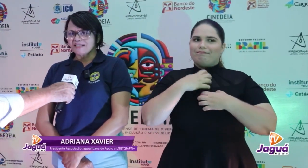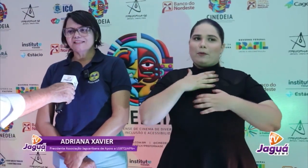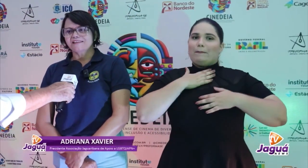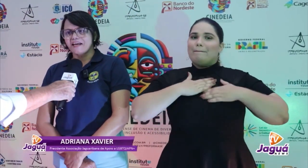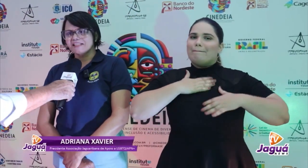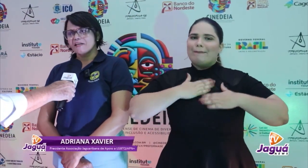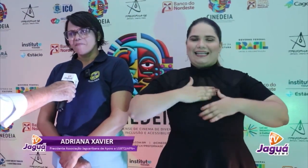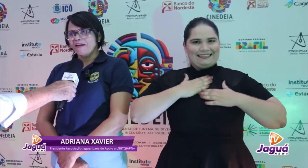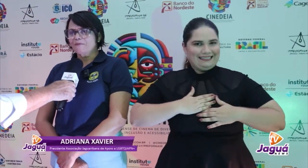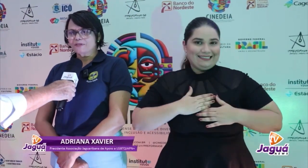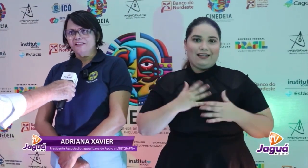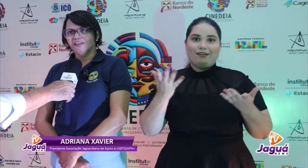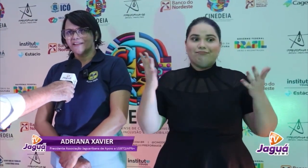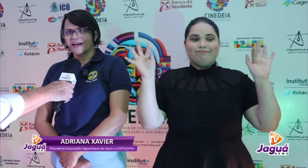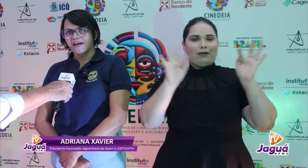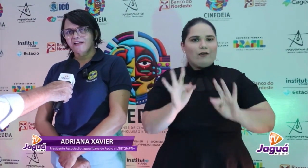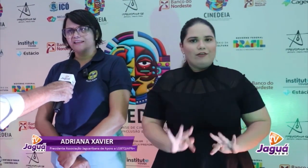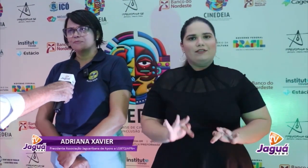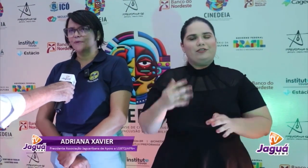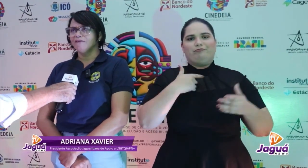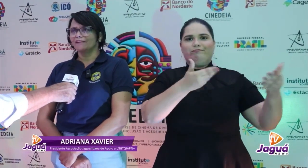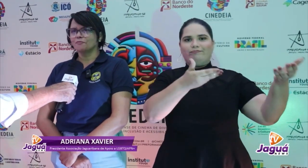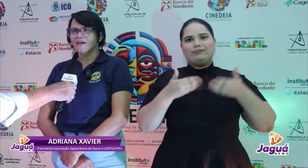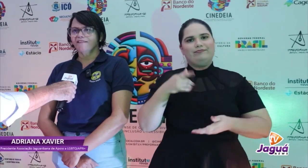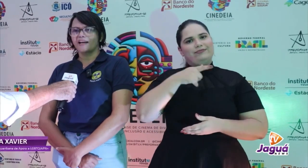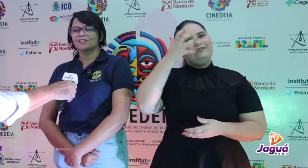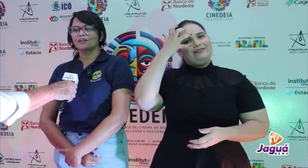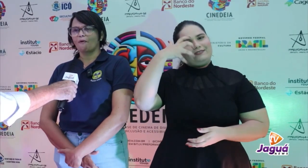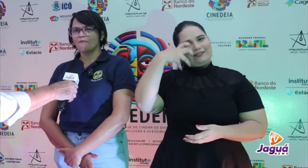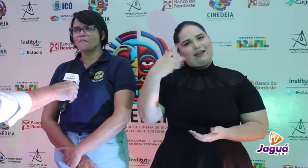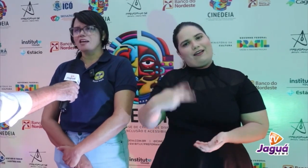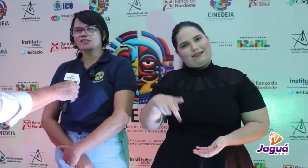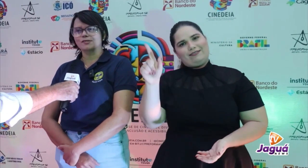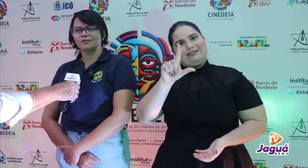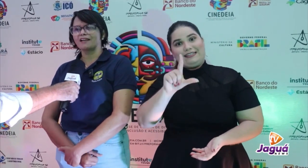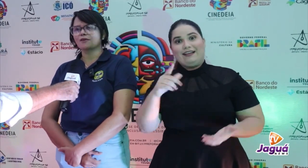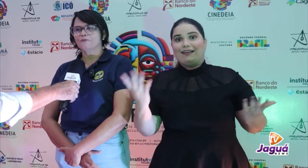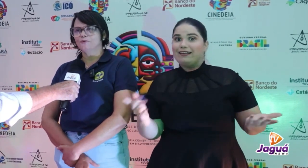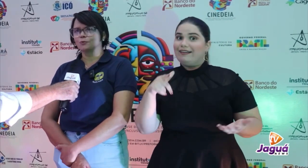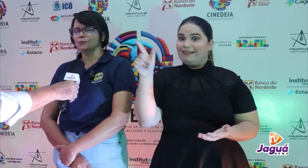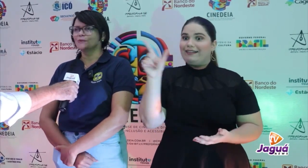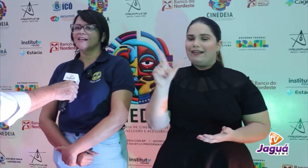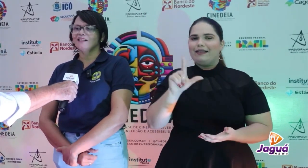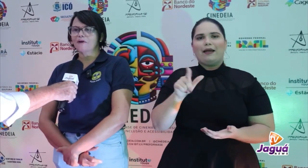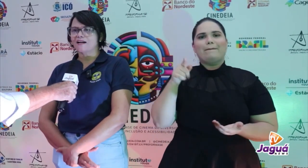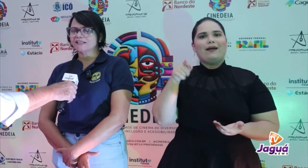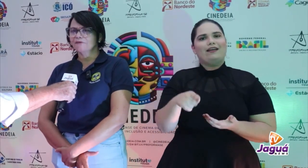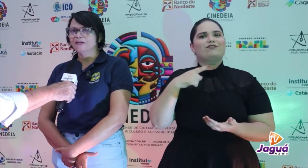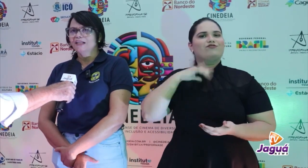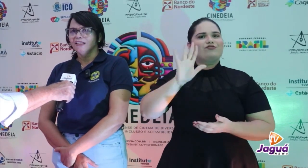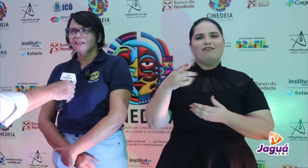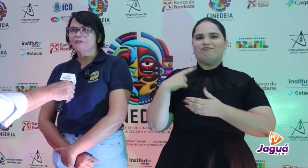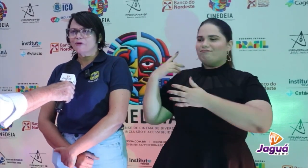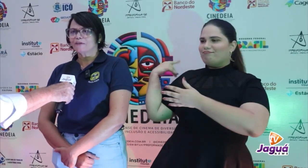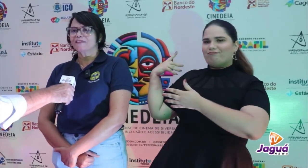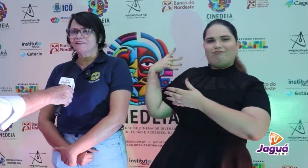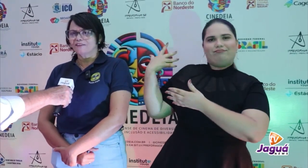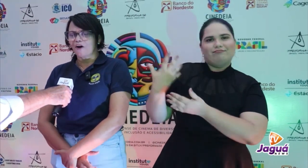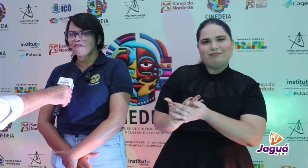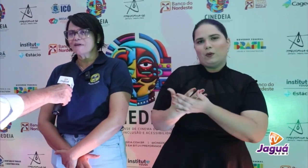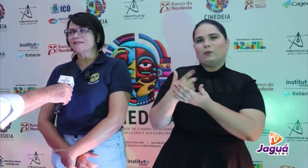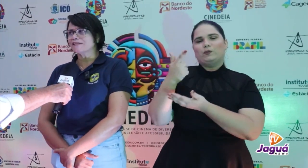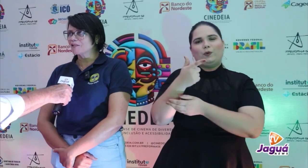alegria imensa, né, receber o Cine Ideia aqui em Limoeiro. Limoeiro que é tida como berço, né, da cultura, da educação. Então,